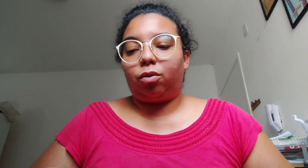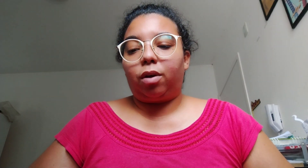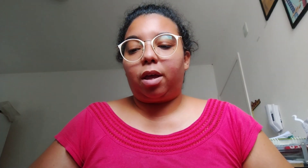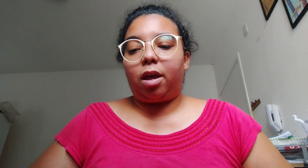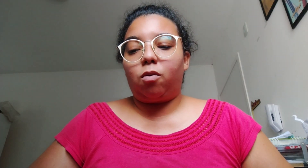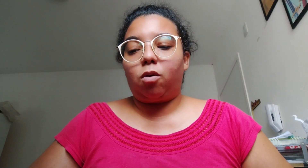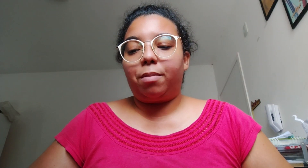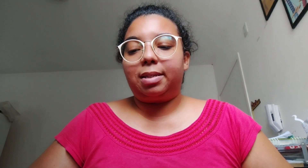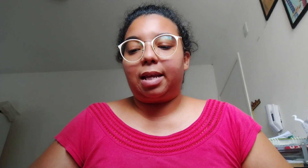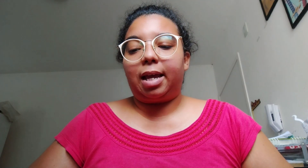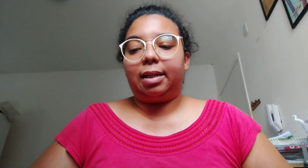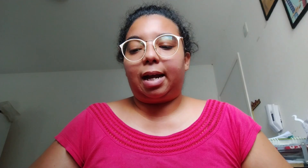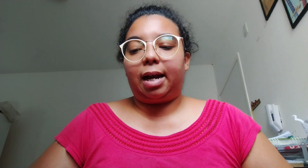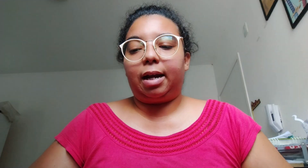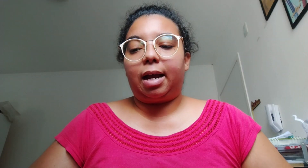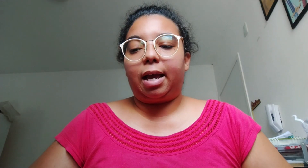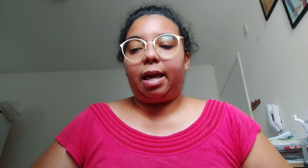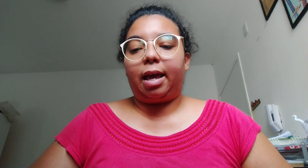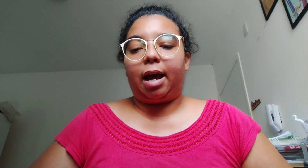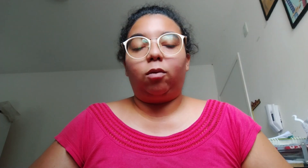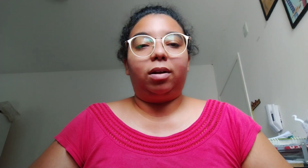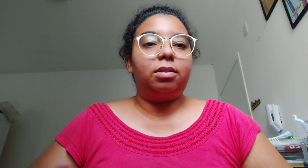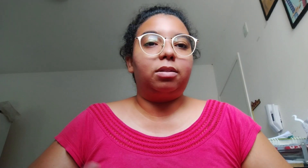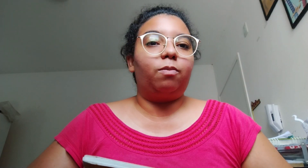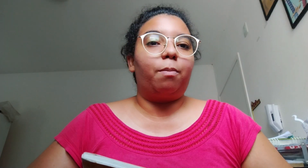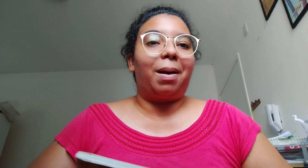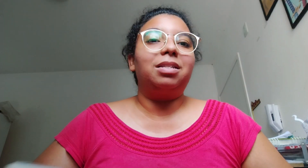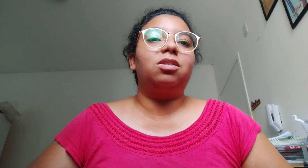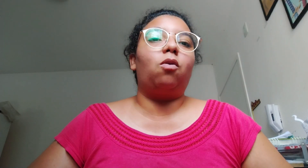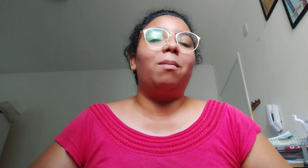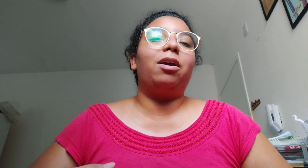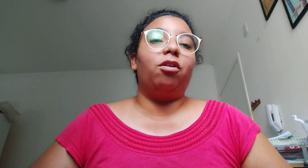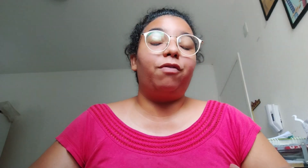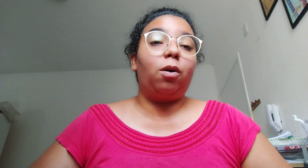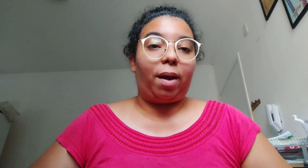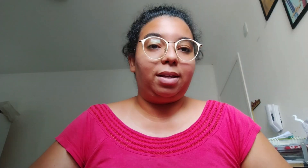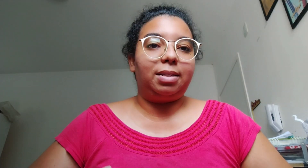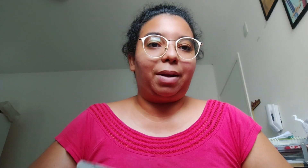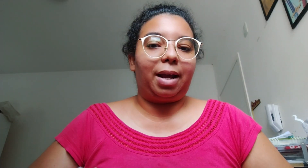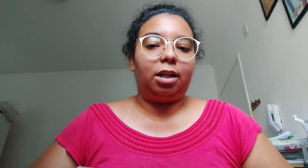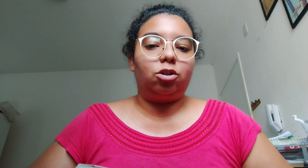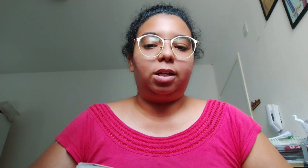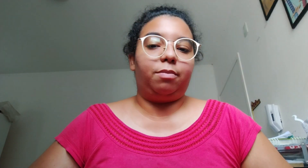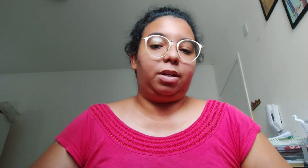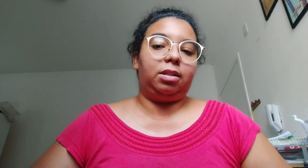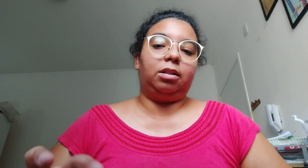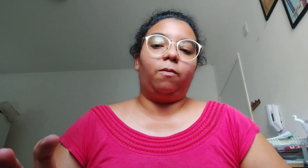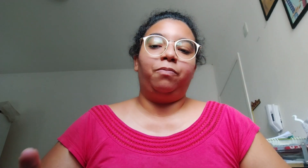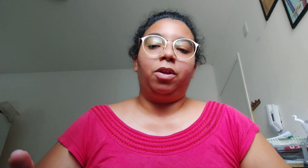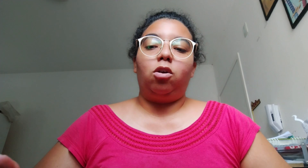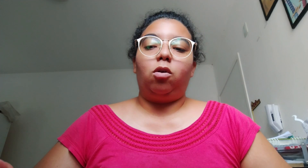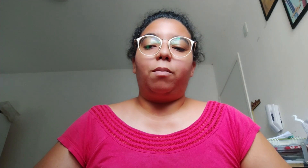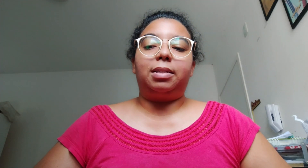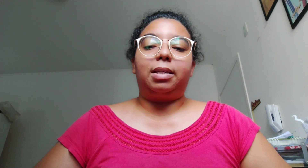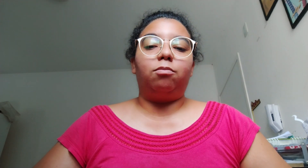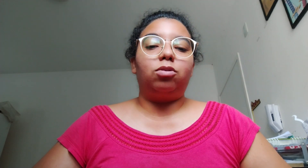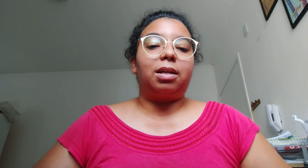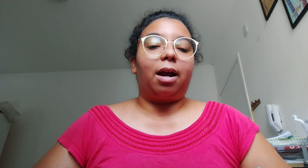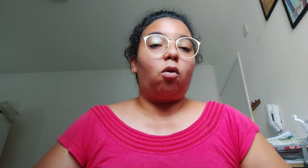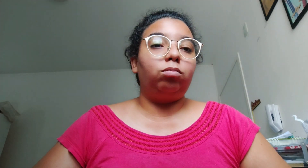eu comecei a dar aulas com maior frequência para ela de Libras. Então, comecei a buscar